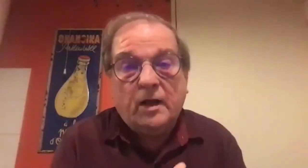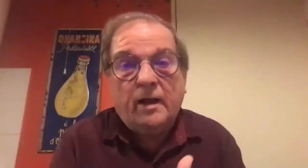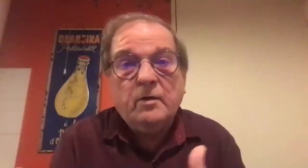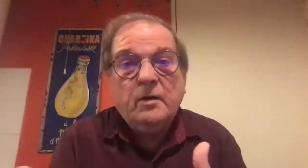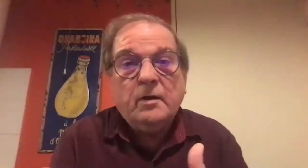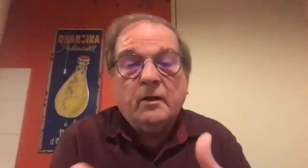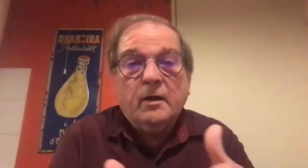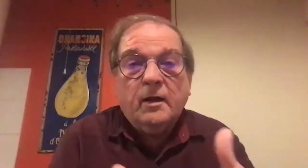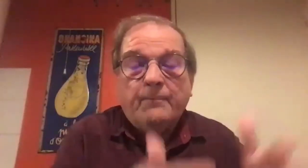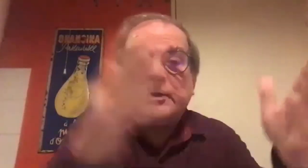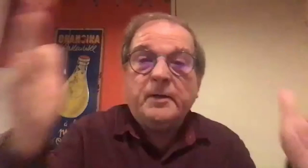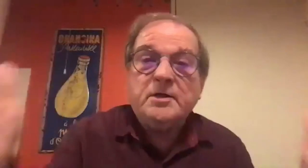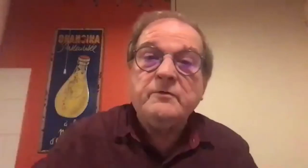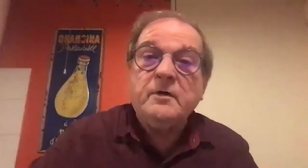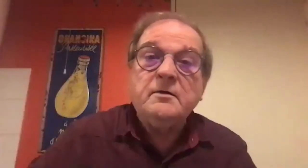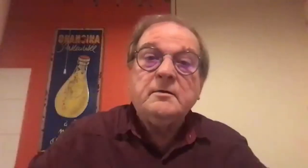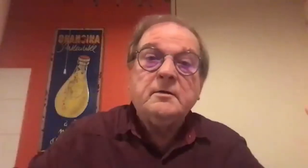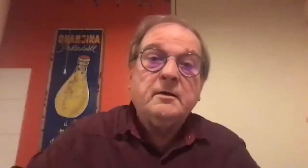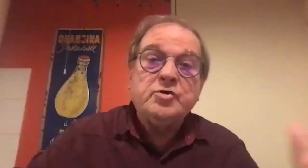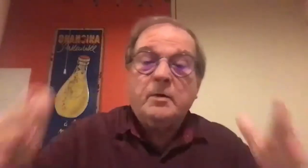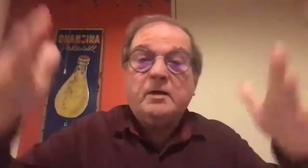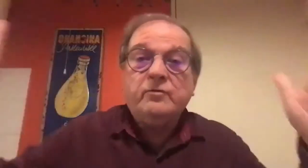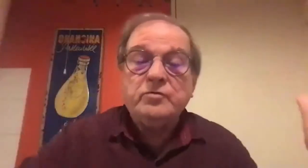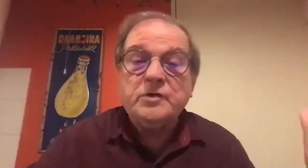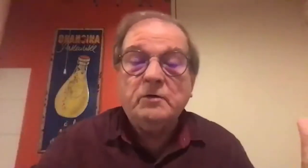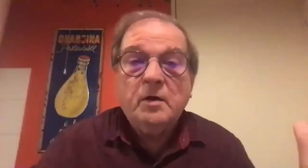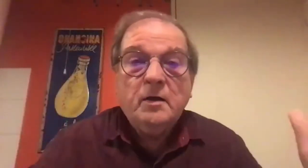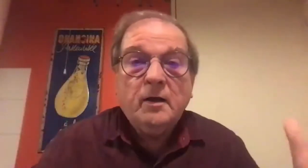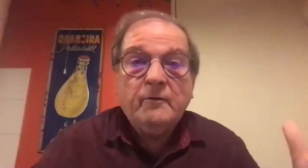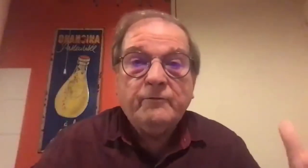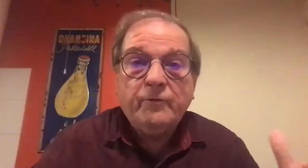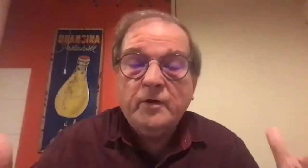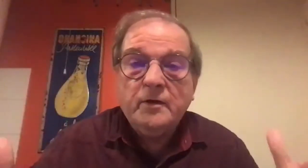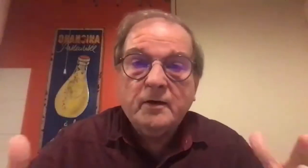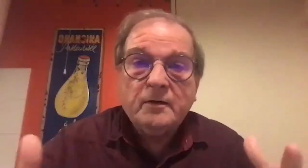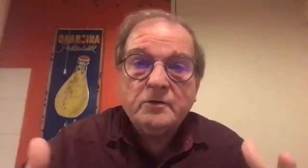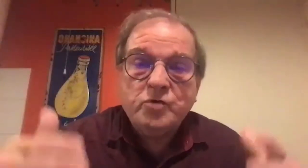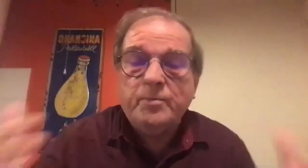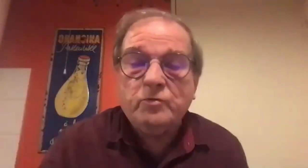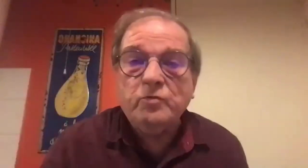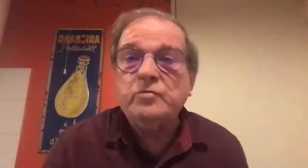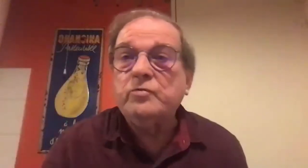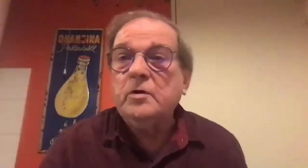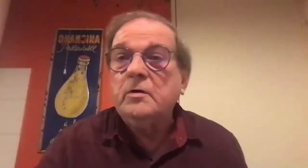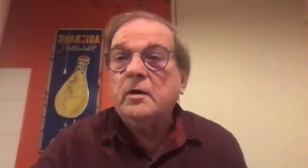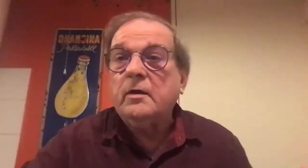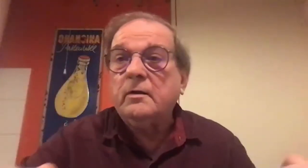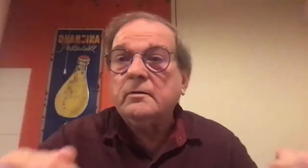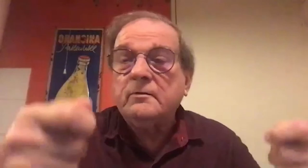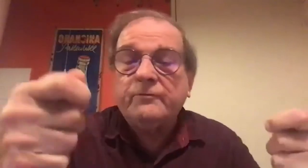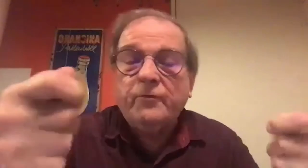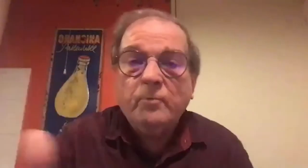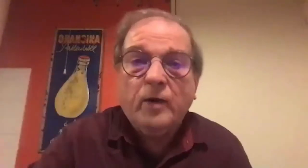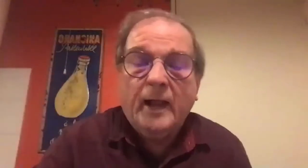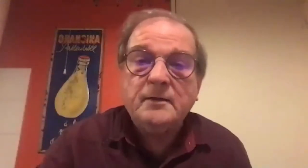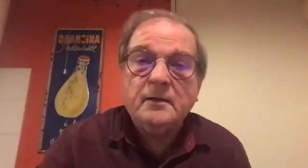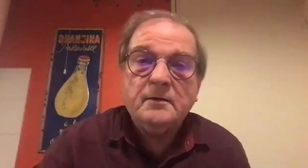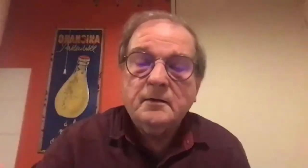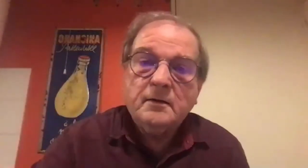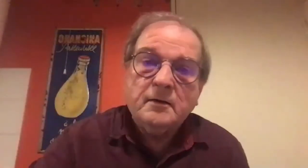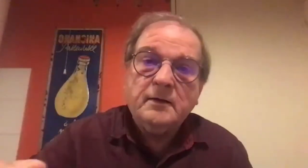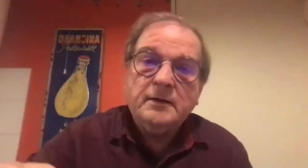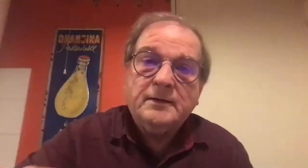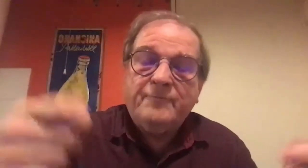ao contrário, a perspectiva de uma revolução foi, sobretudo,